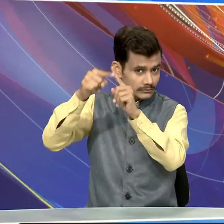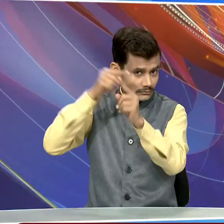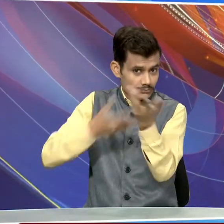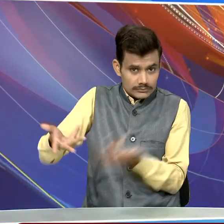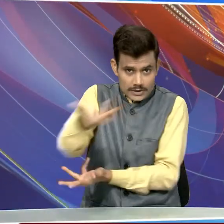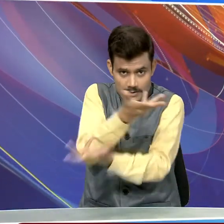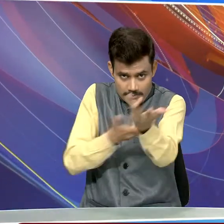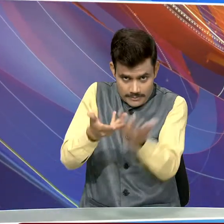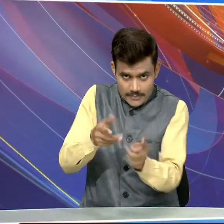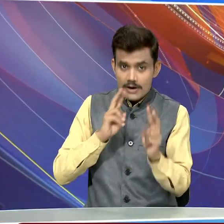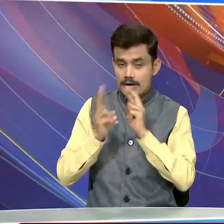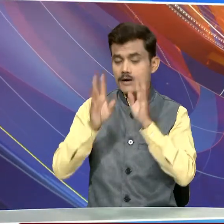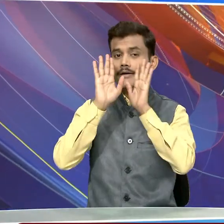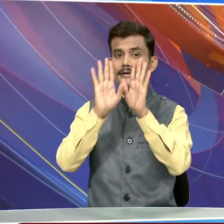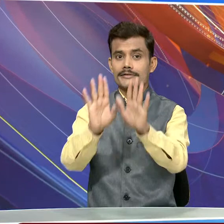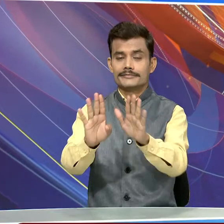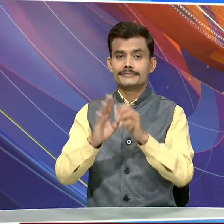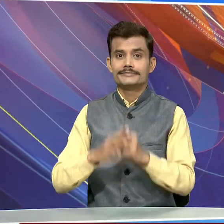चर्चा।